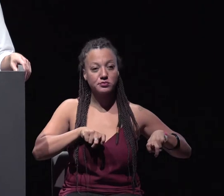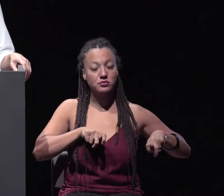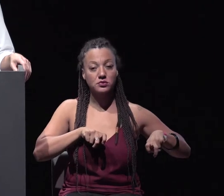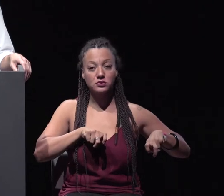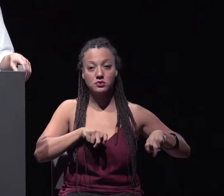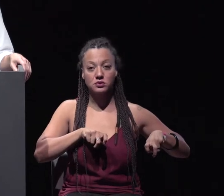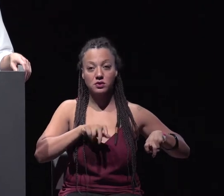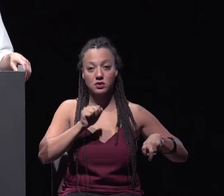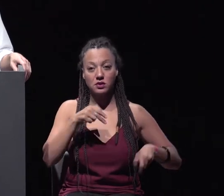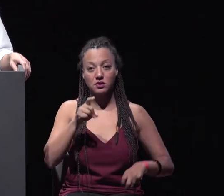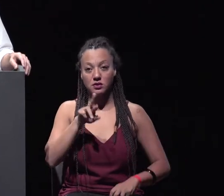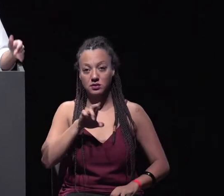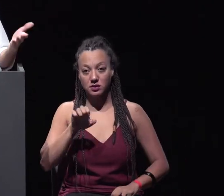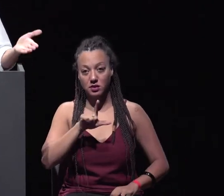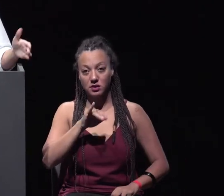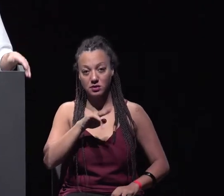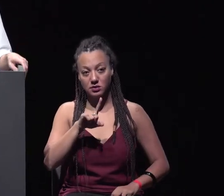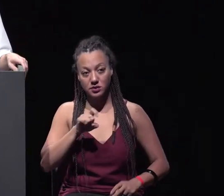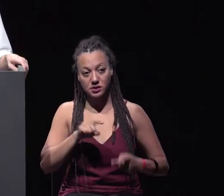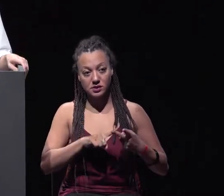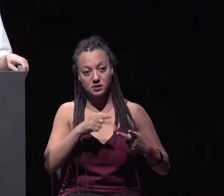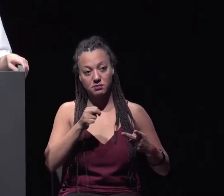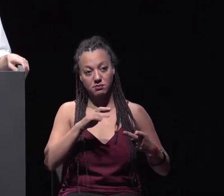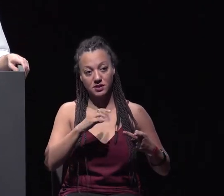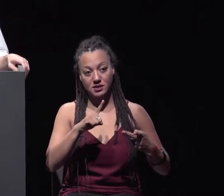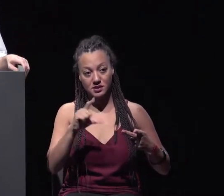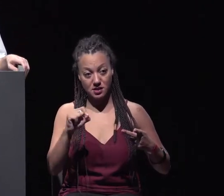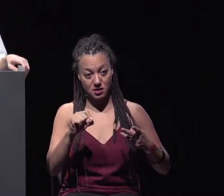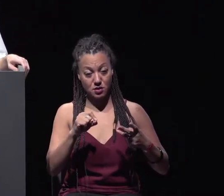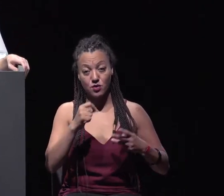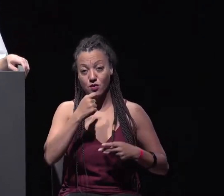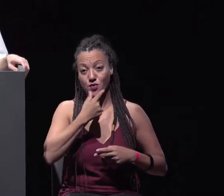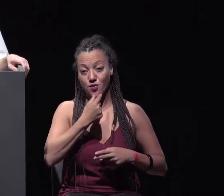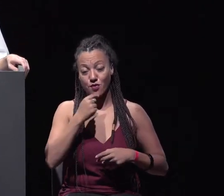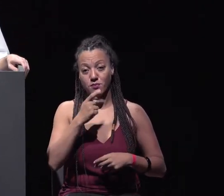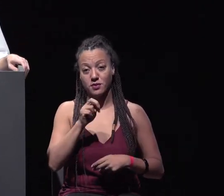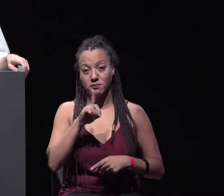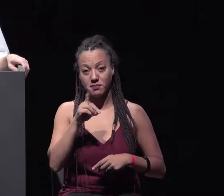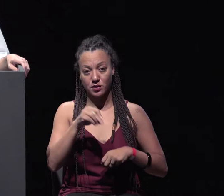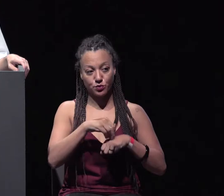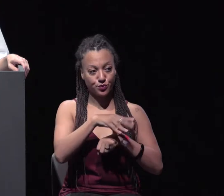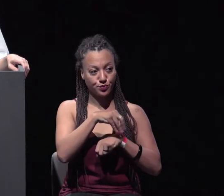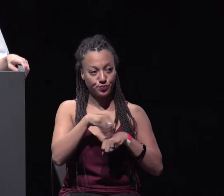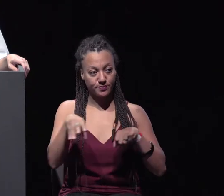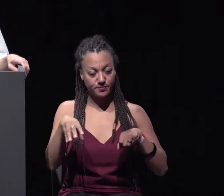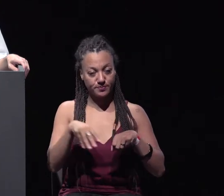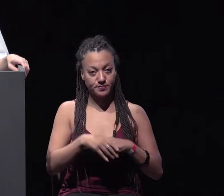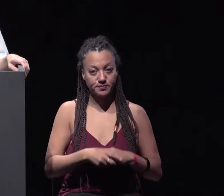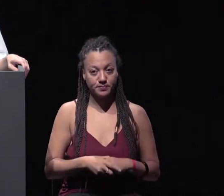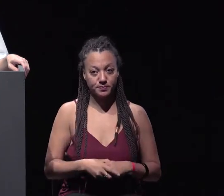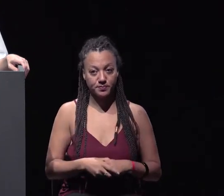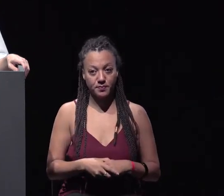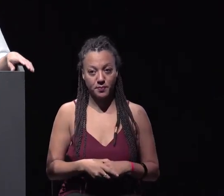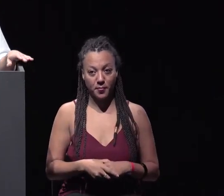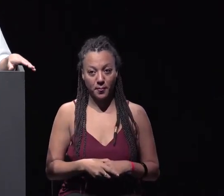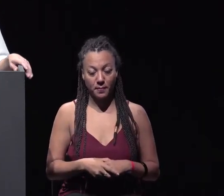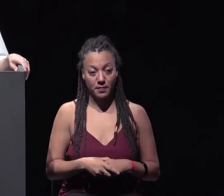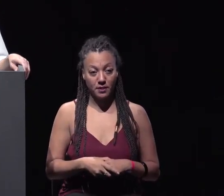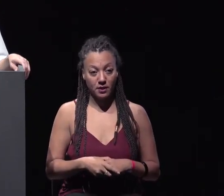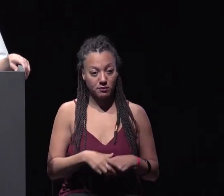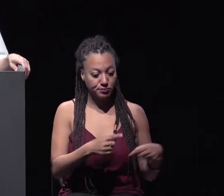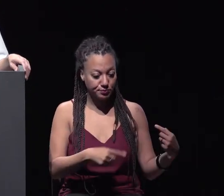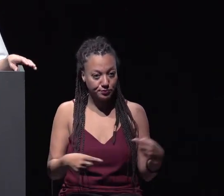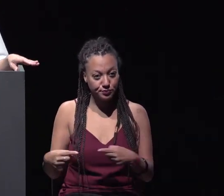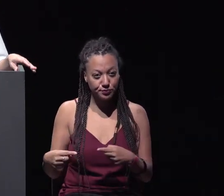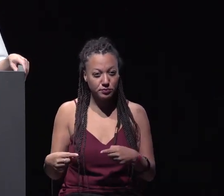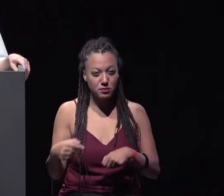andré luiz tavares e marcelo mendez mediada pelo pedro neto é essa mas acaba